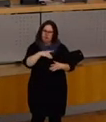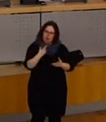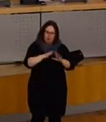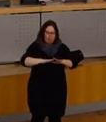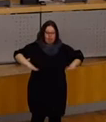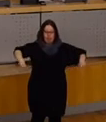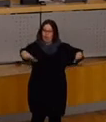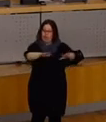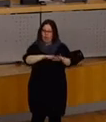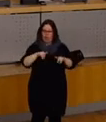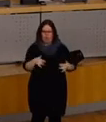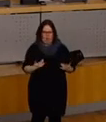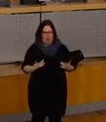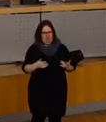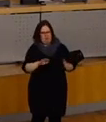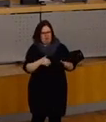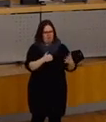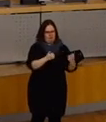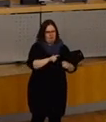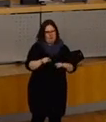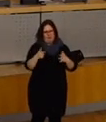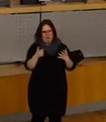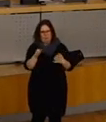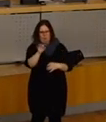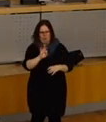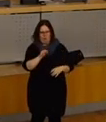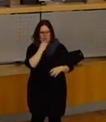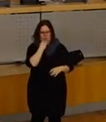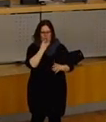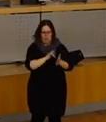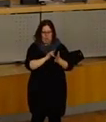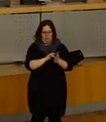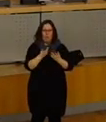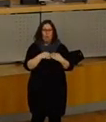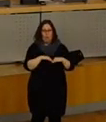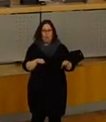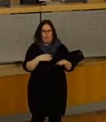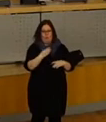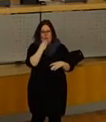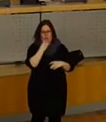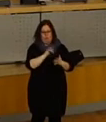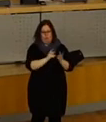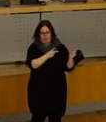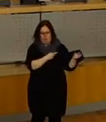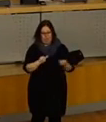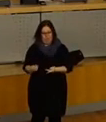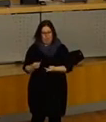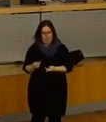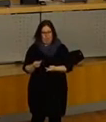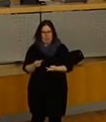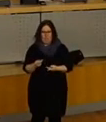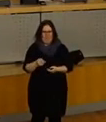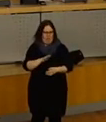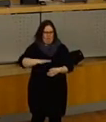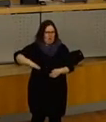flächen etwa 60 bis 70 prozent seiner nahrungsmittel also auch grundnahrungsmittel einführen muss weil die landschaft